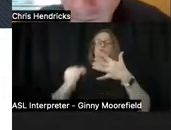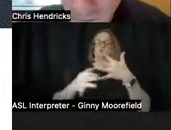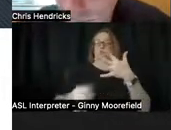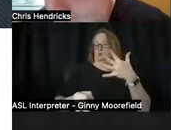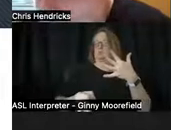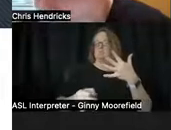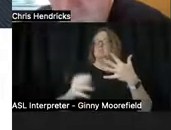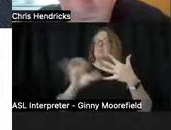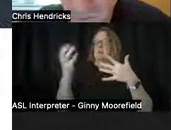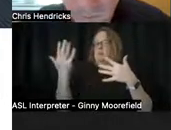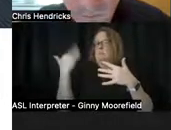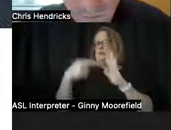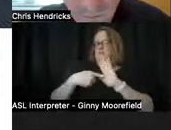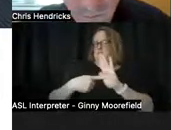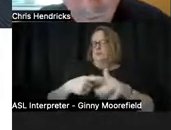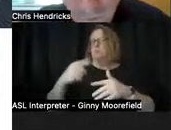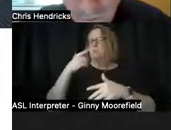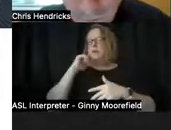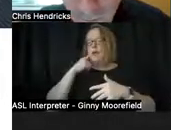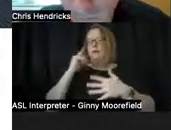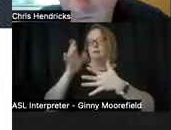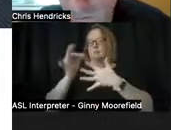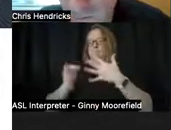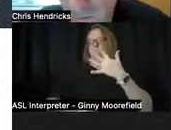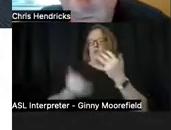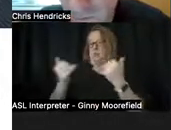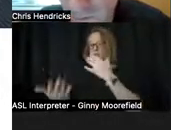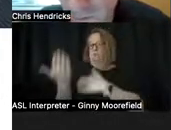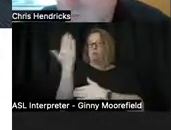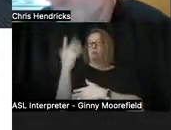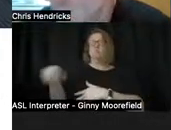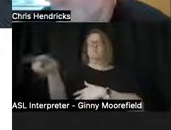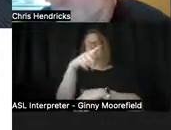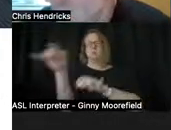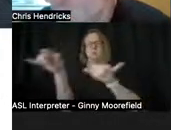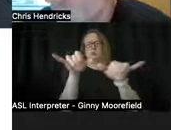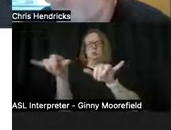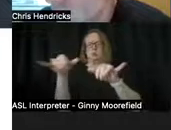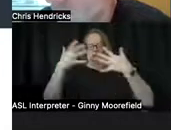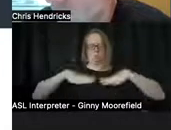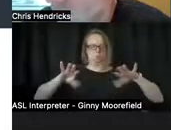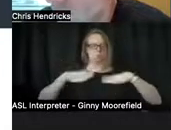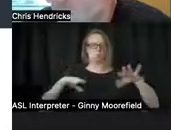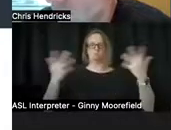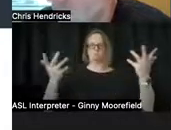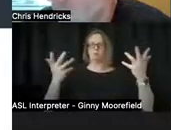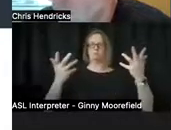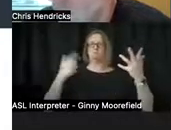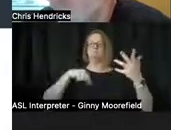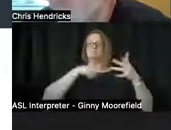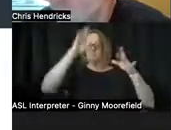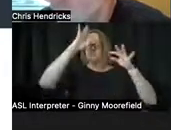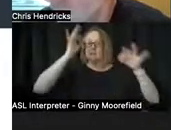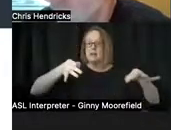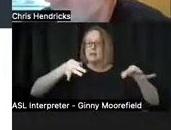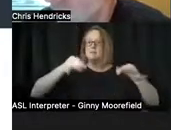Cómo es también seleccionar la opción mejor de caramelo como hicimos esta mañana como acabamos de hacer ahora o también incluso